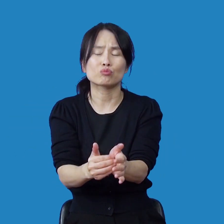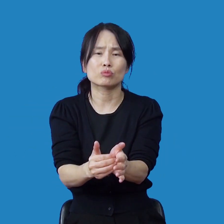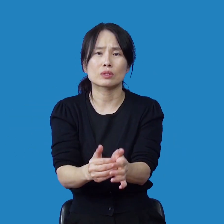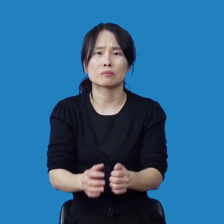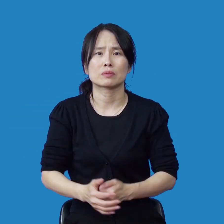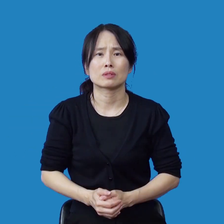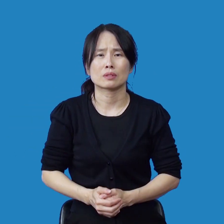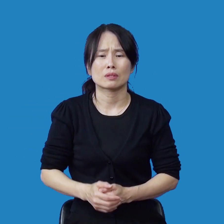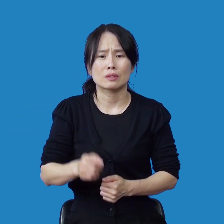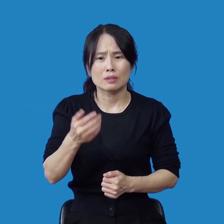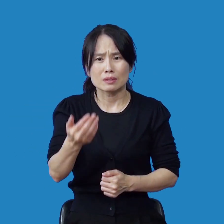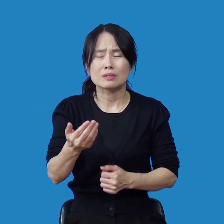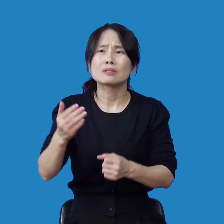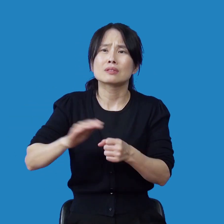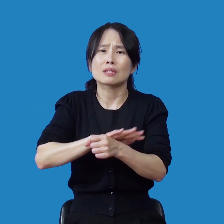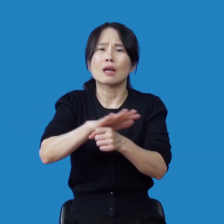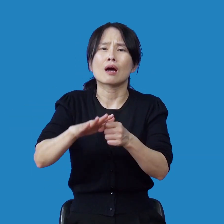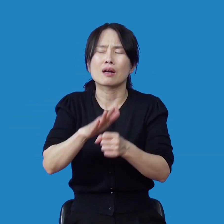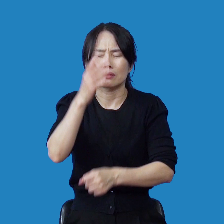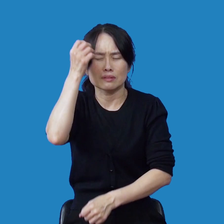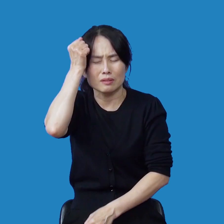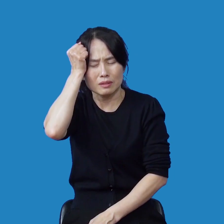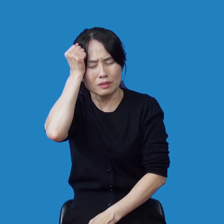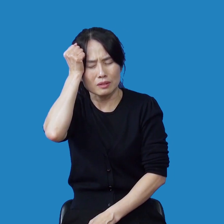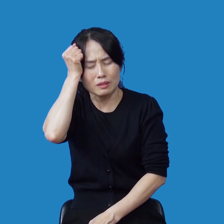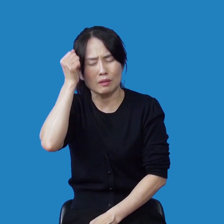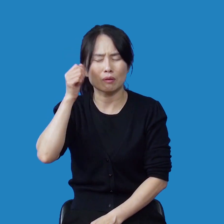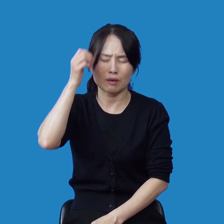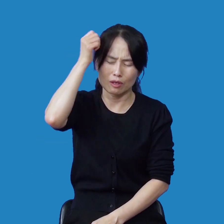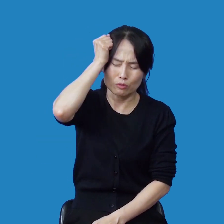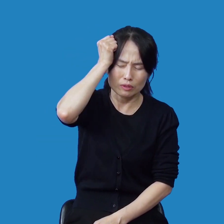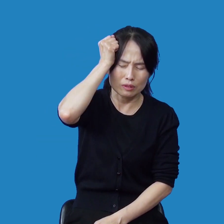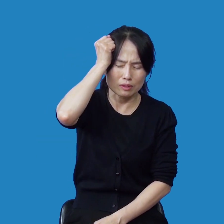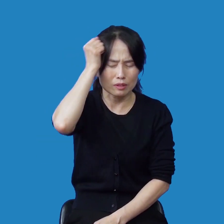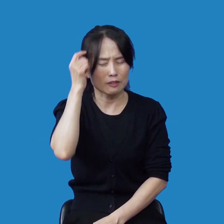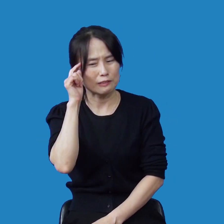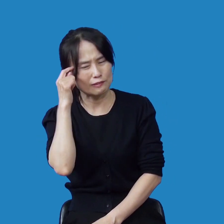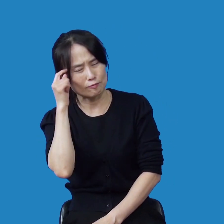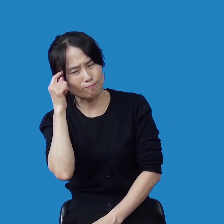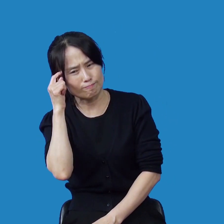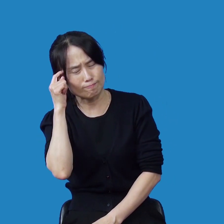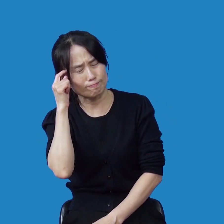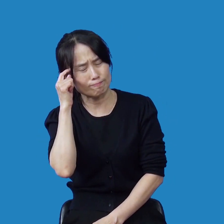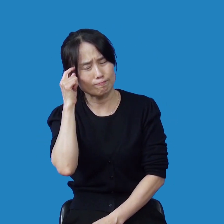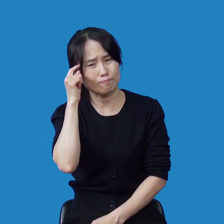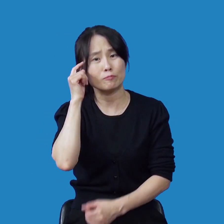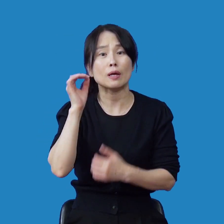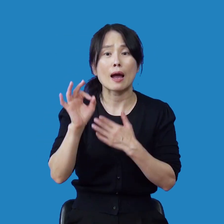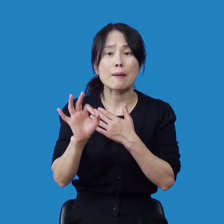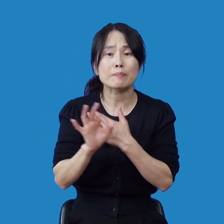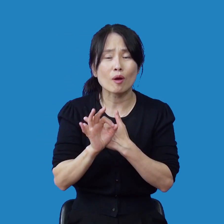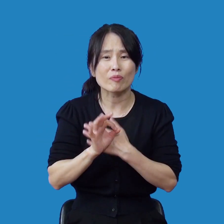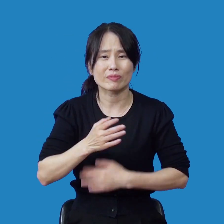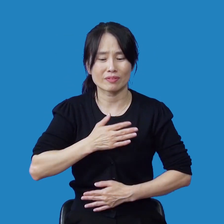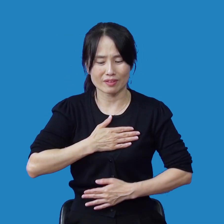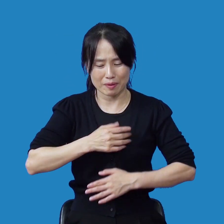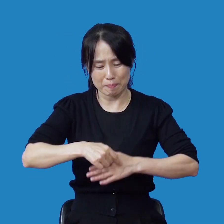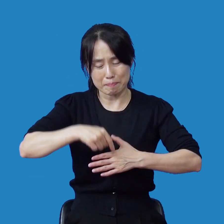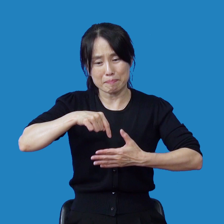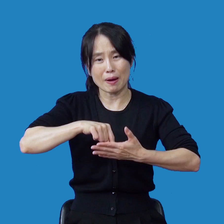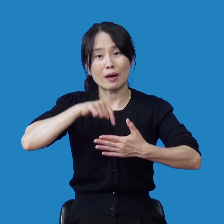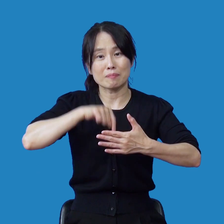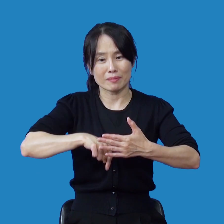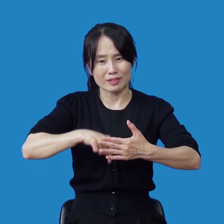그 사랑을 묵상하고 또 묵상하고 하면 어느덧 내 마음